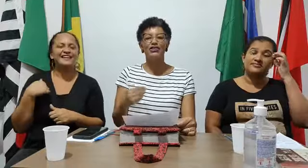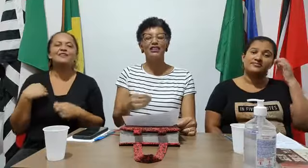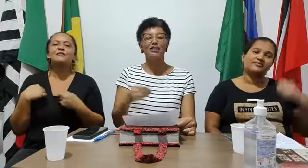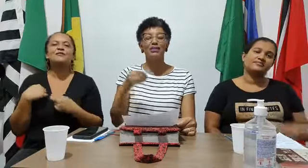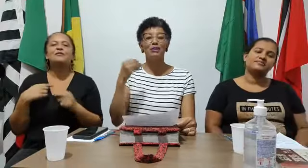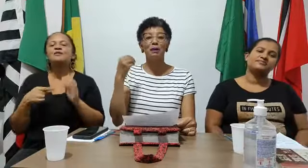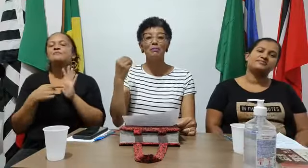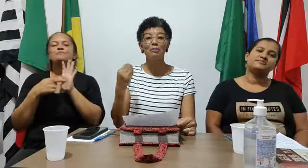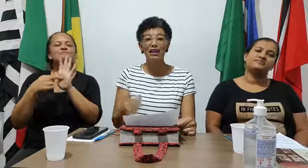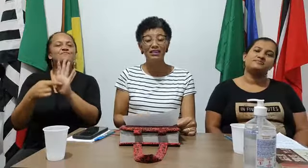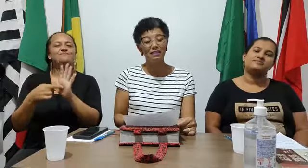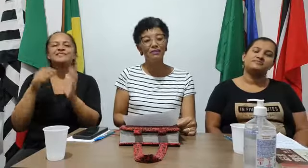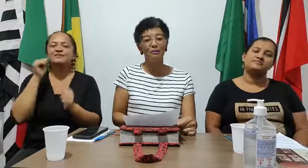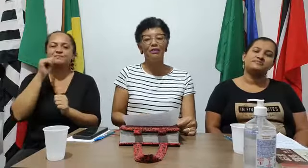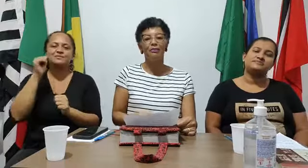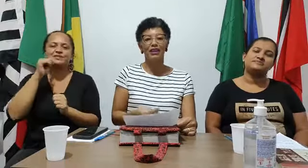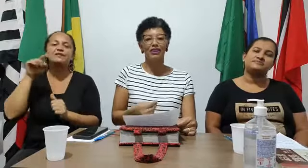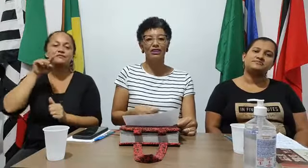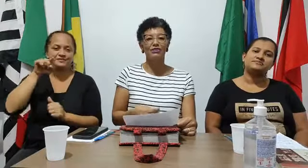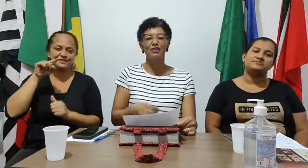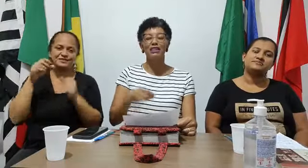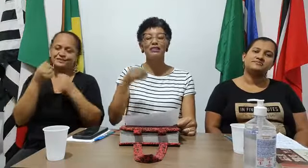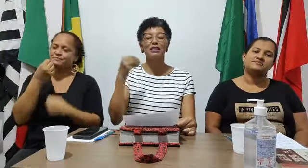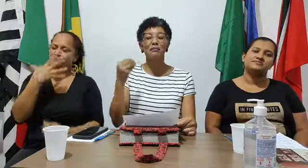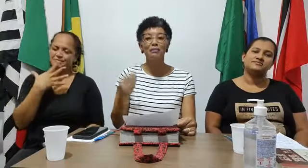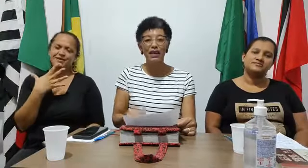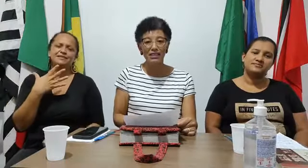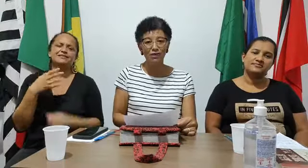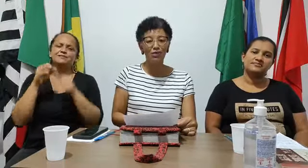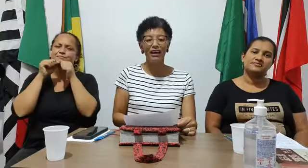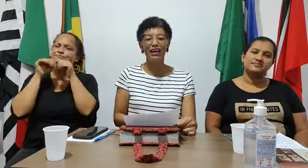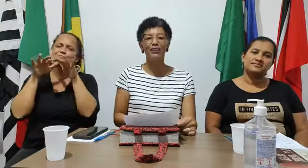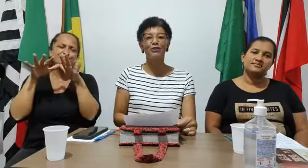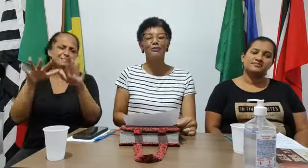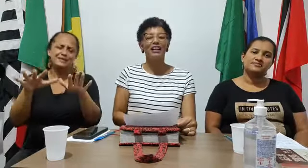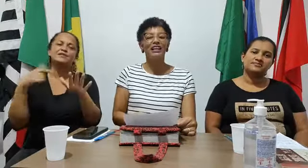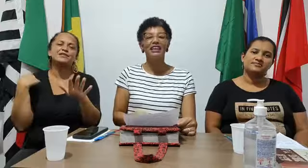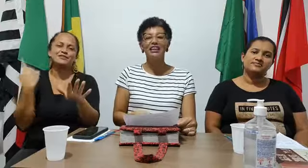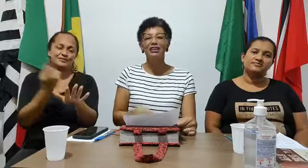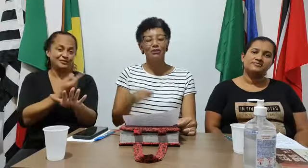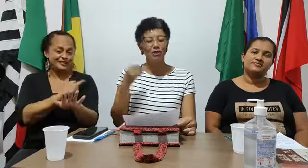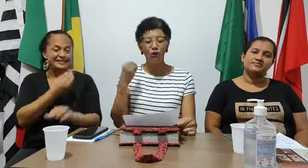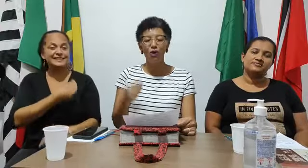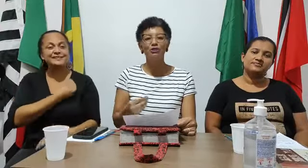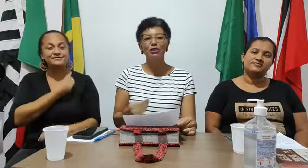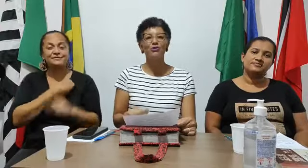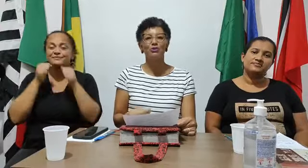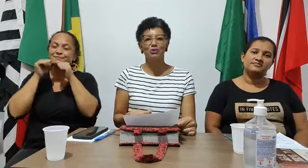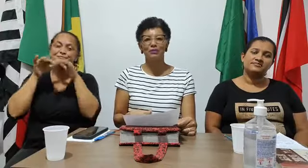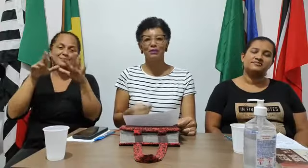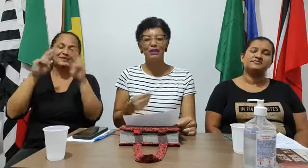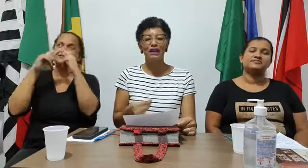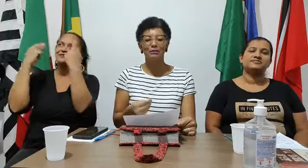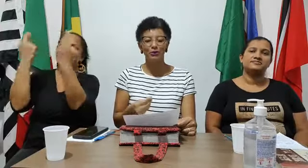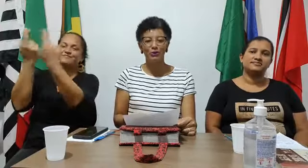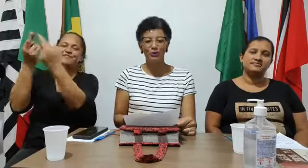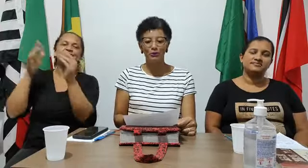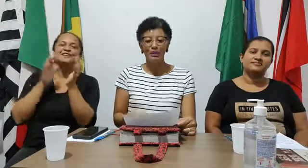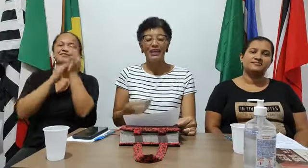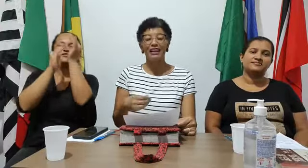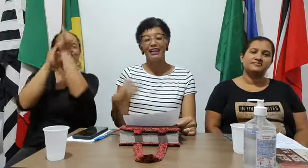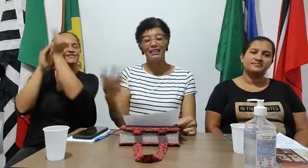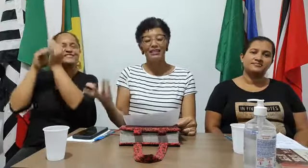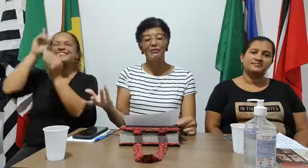e dizer que você é uma bênção para nossas vidas, você é bênção no reino e eu louvo a Deus por sua vida. Obrigada por